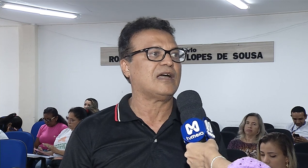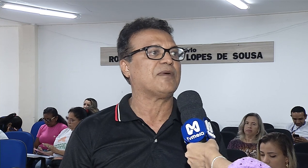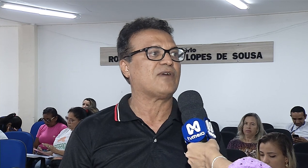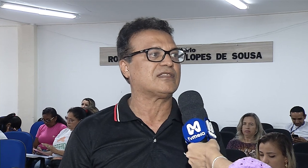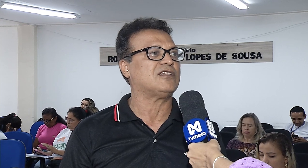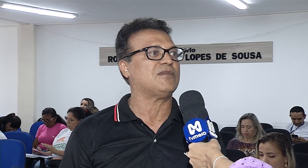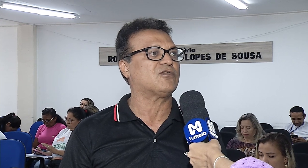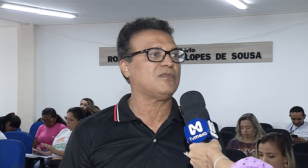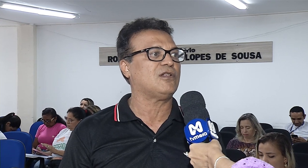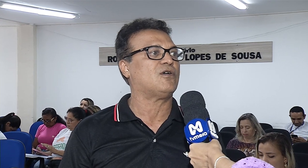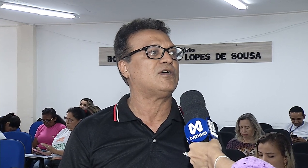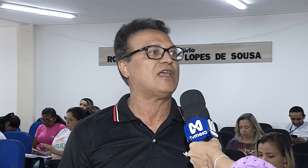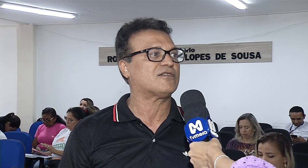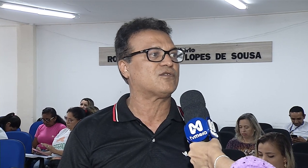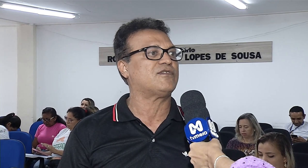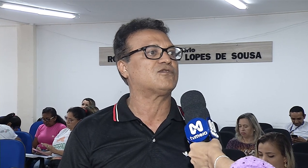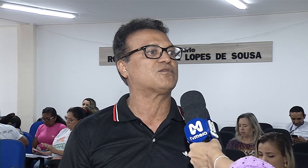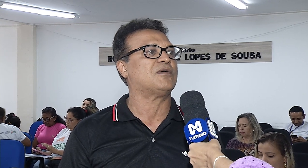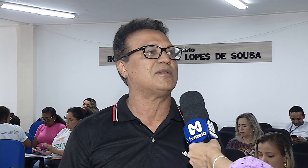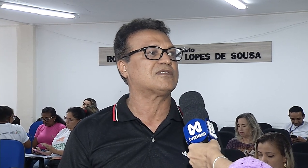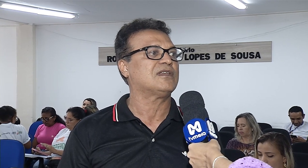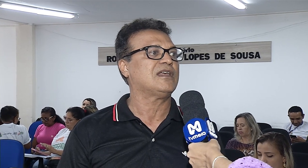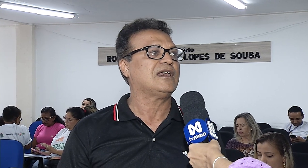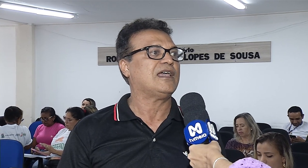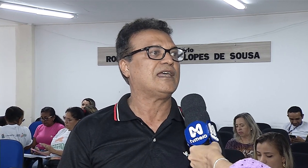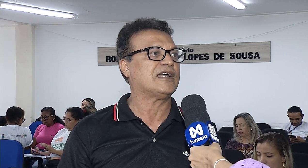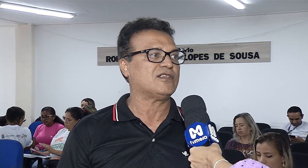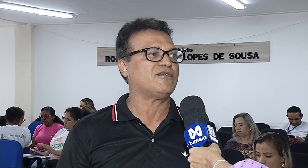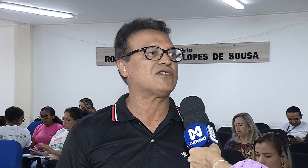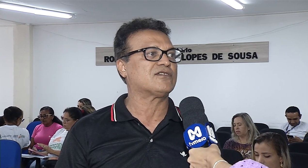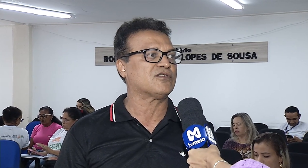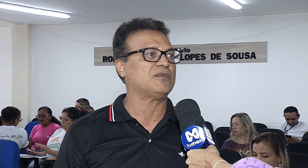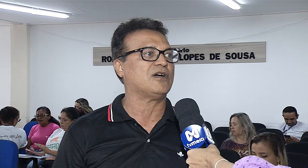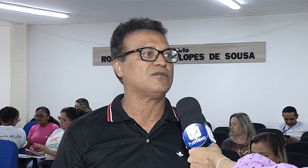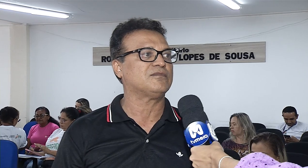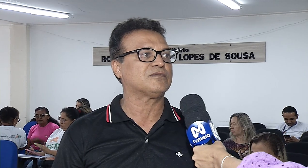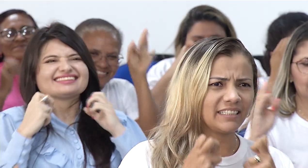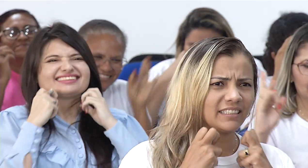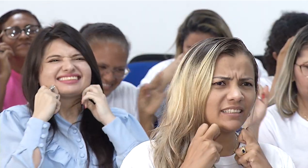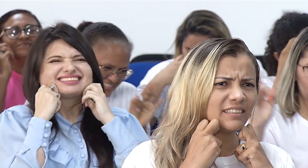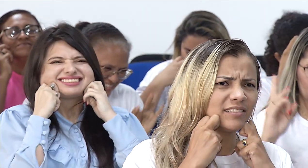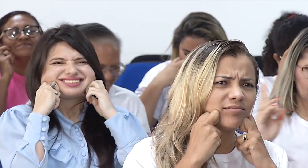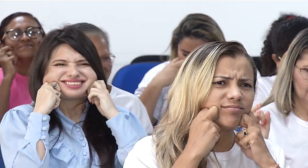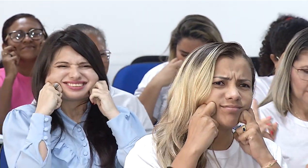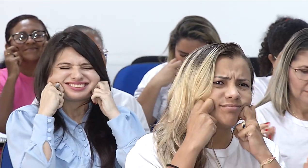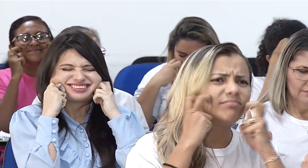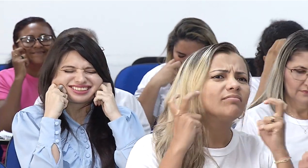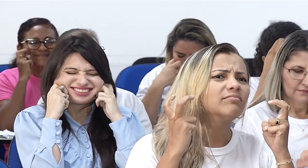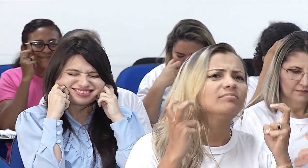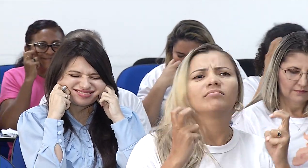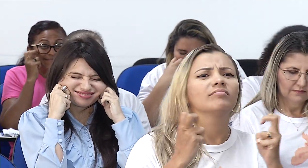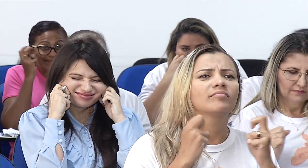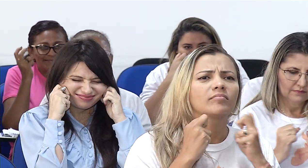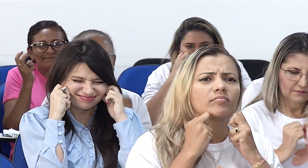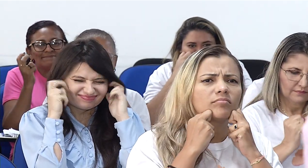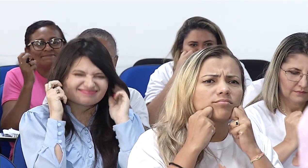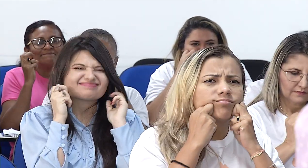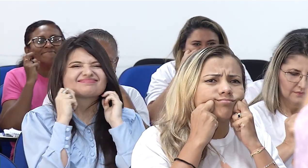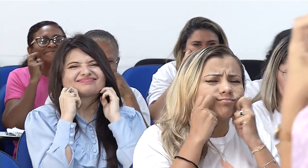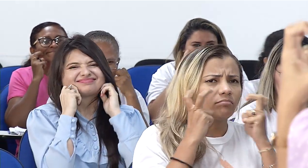lá para um atendimento melhor e resolver seus problemas na área de investigação criminal. O programa começou em agosto do ano passado.